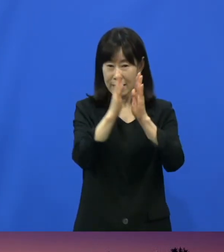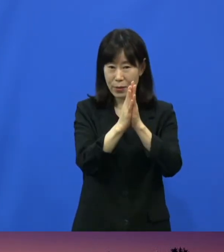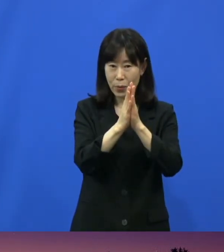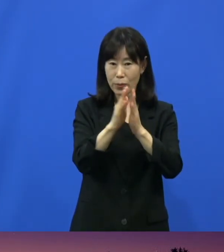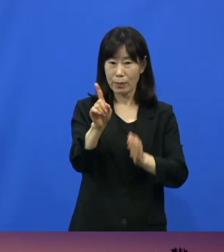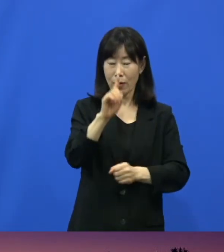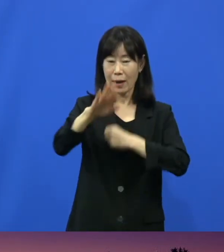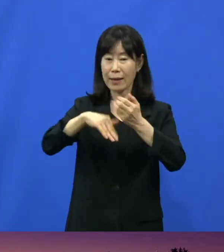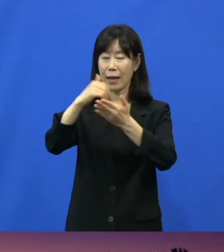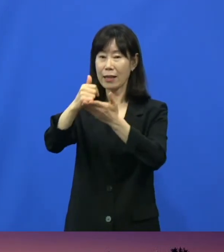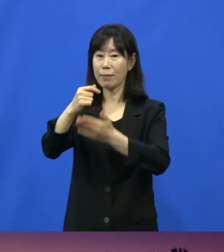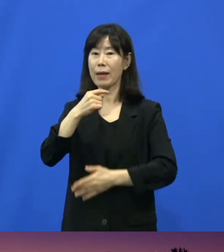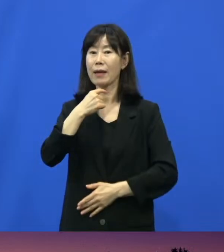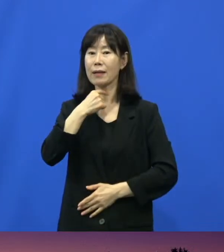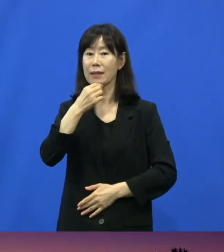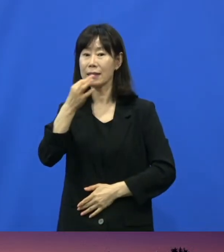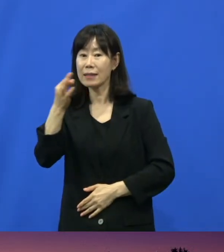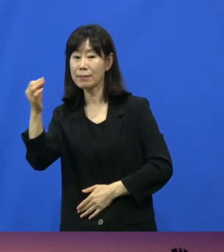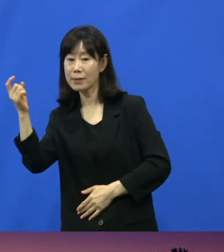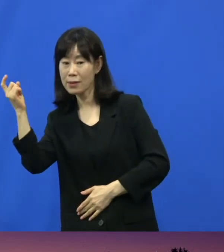여러분, 왜 기도할 때 눈을 감습니까?